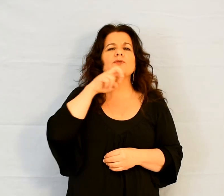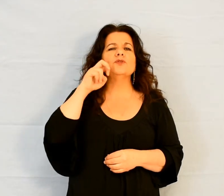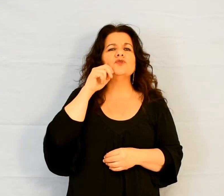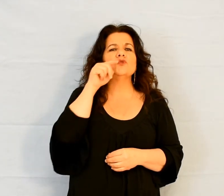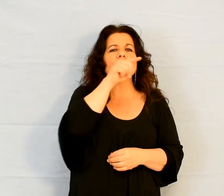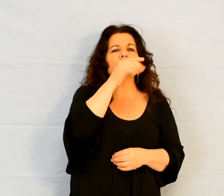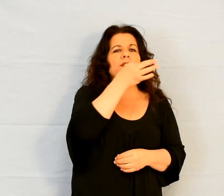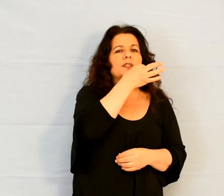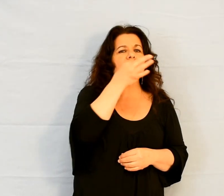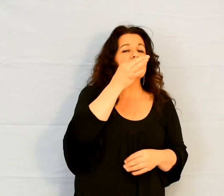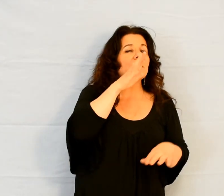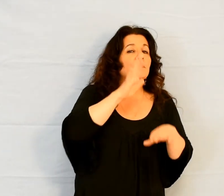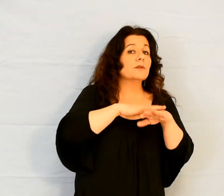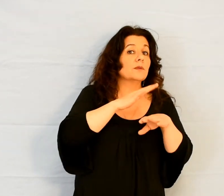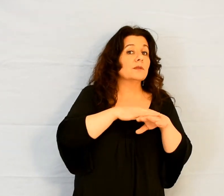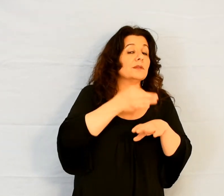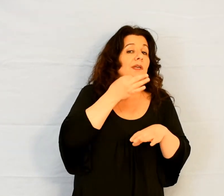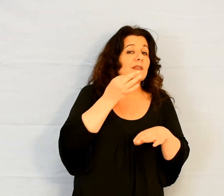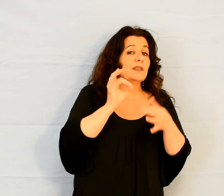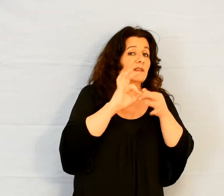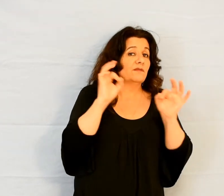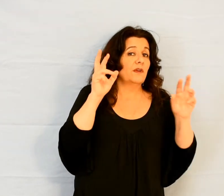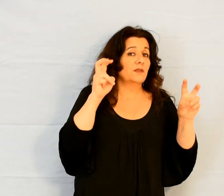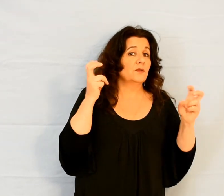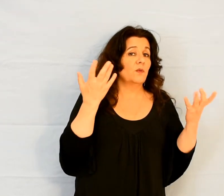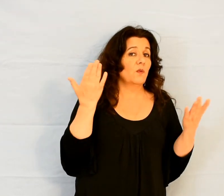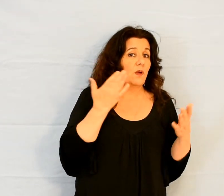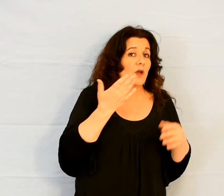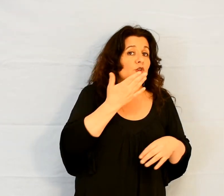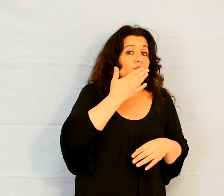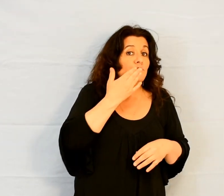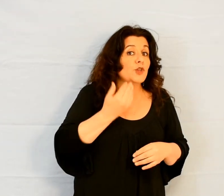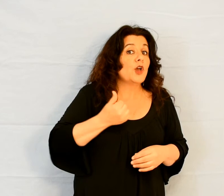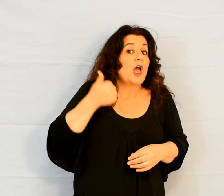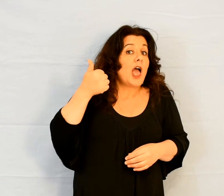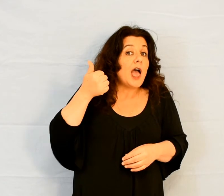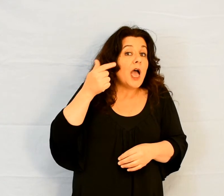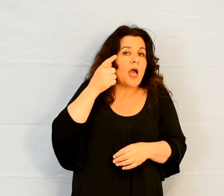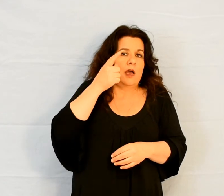« Il vaut mieux qu'un seul homme meure pour le peuple. »